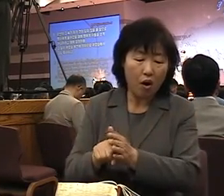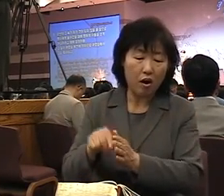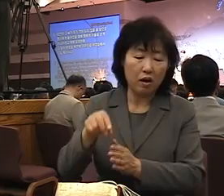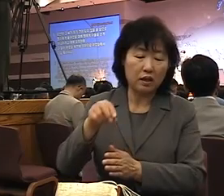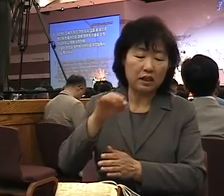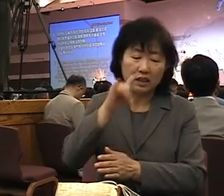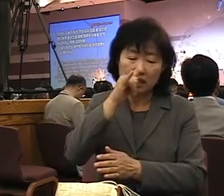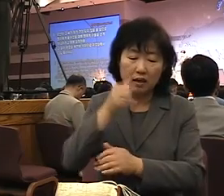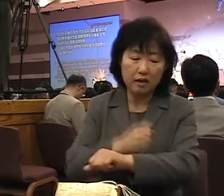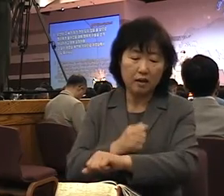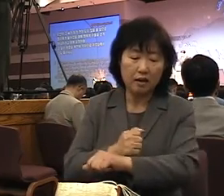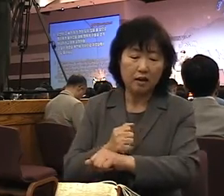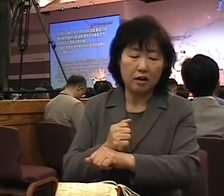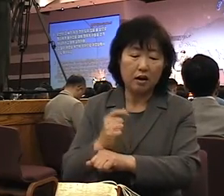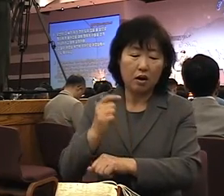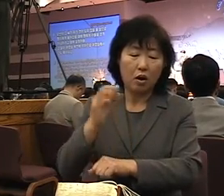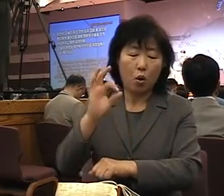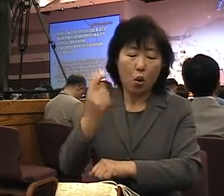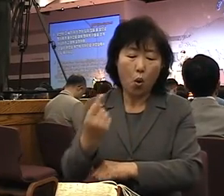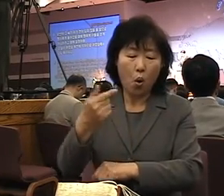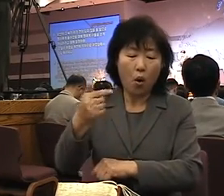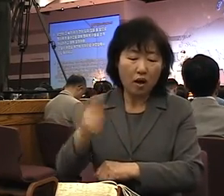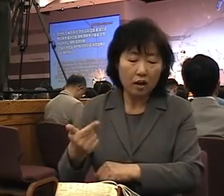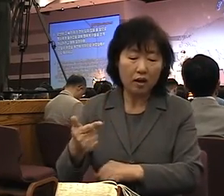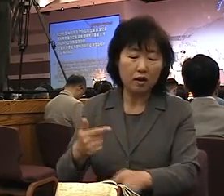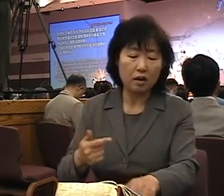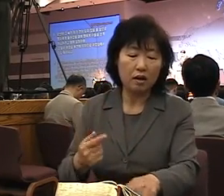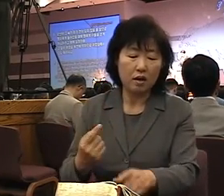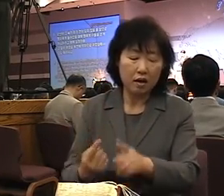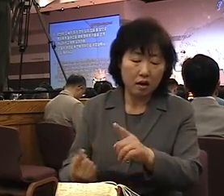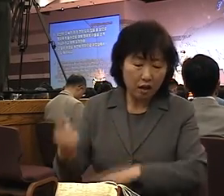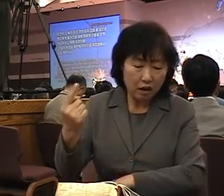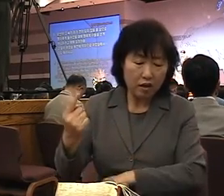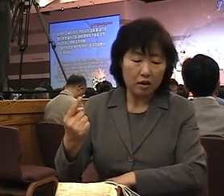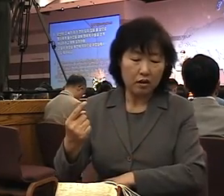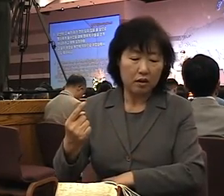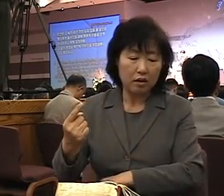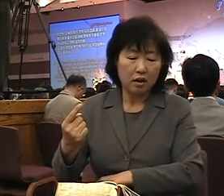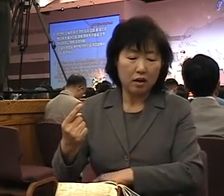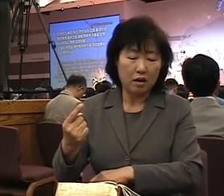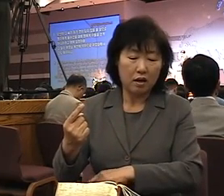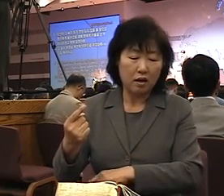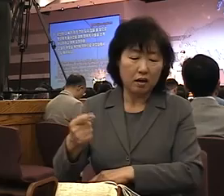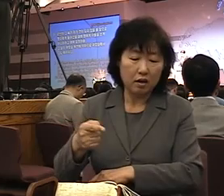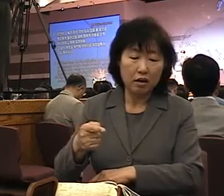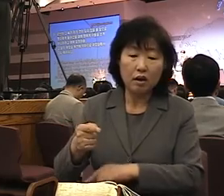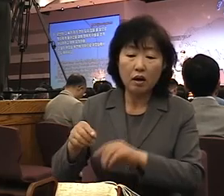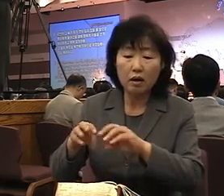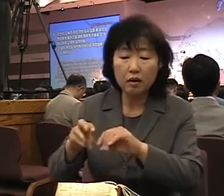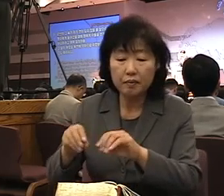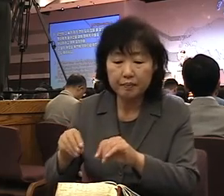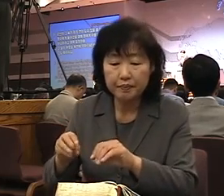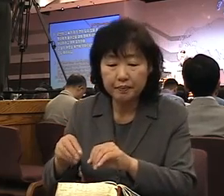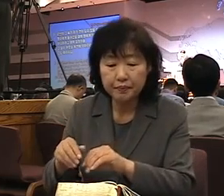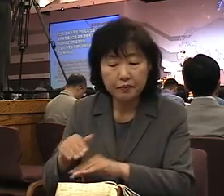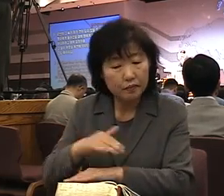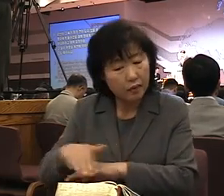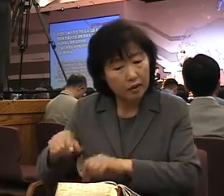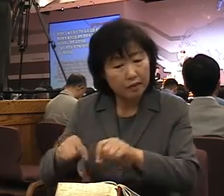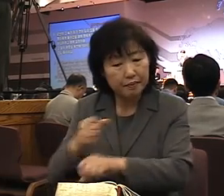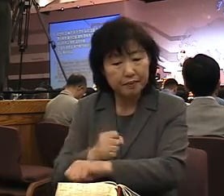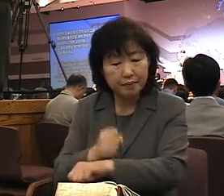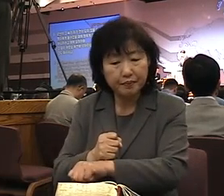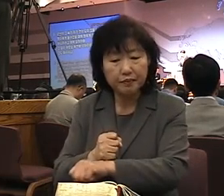줄 알므로 형수에게 들어갔을 때에 형에게 아들을 얻게 아니하려고 땅에 설정하며 그 일이 여호와 전에